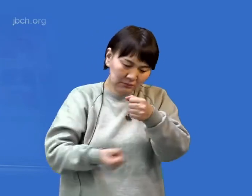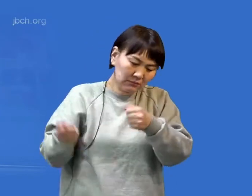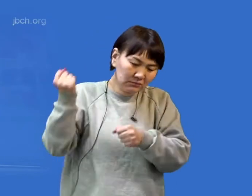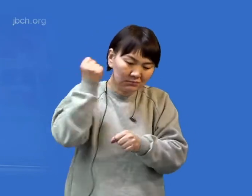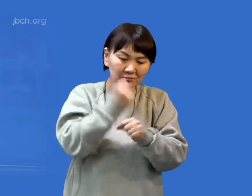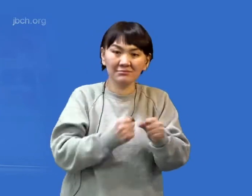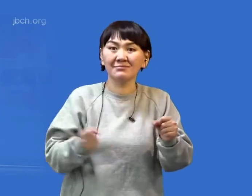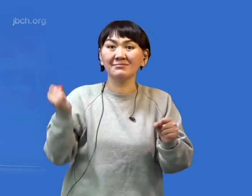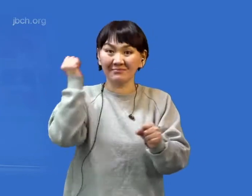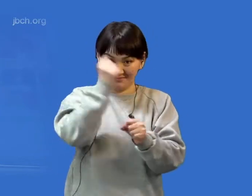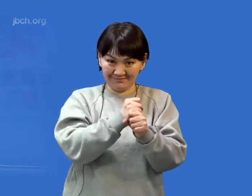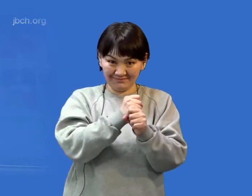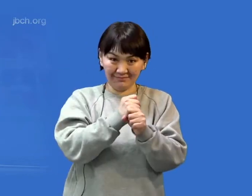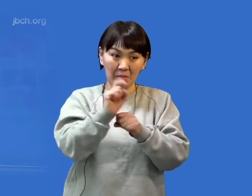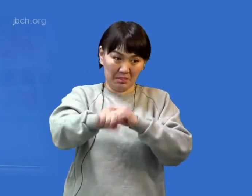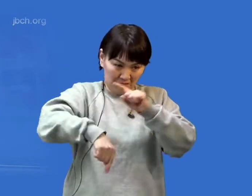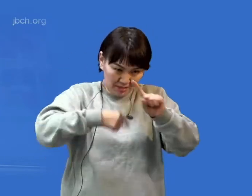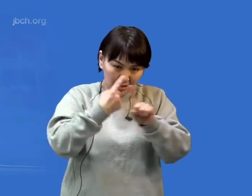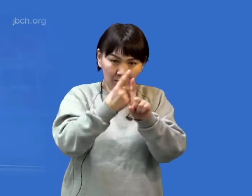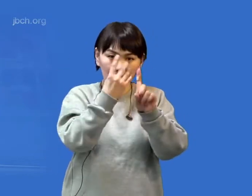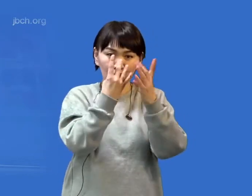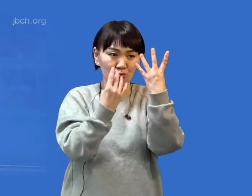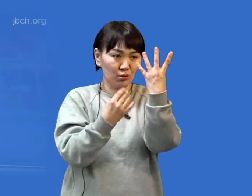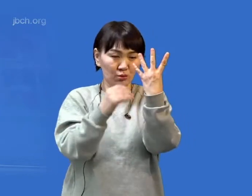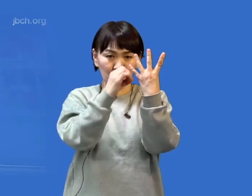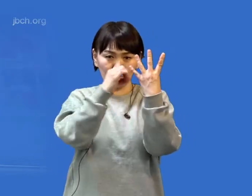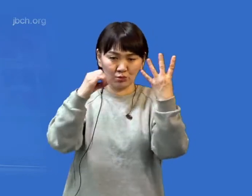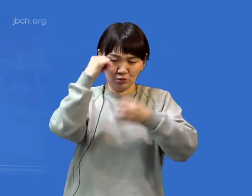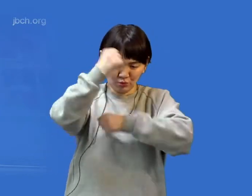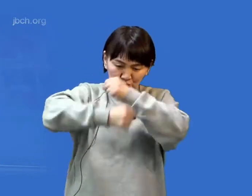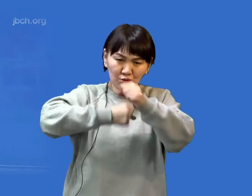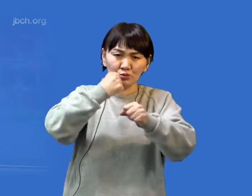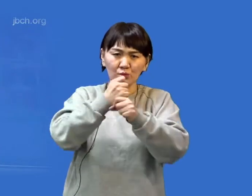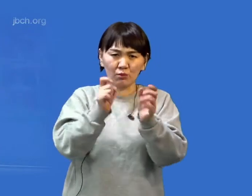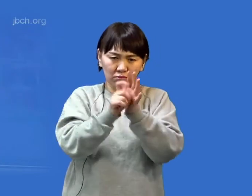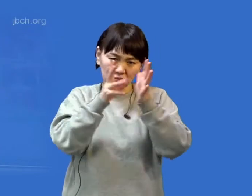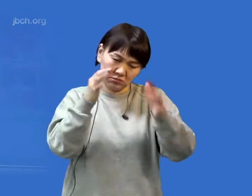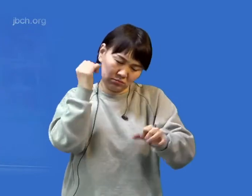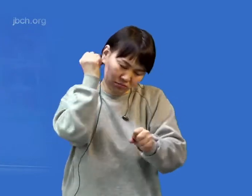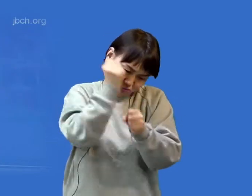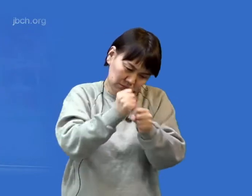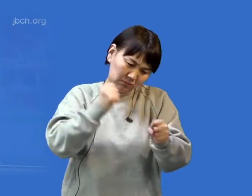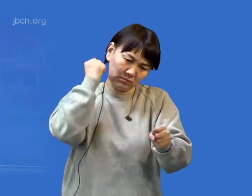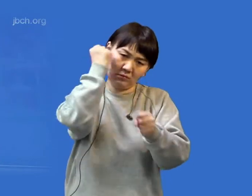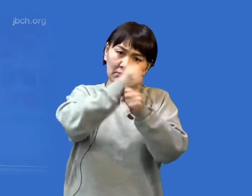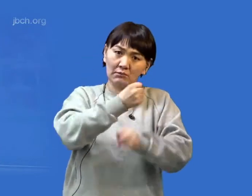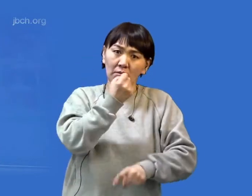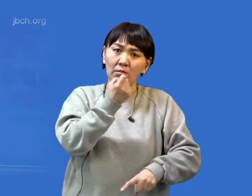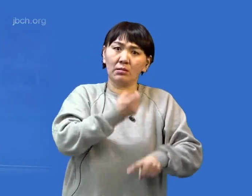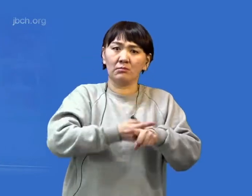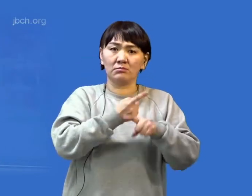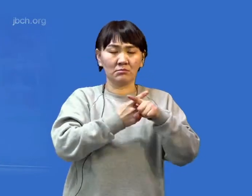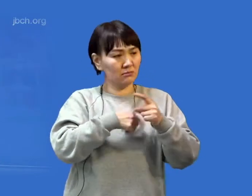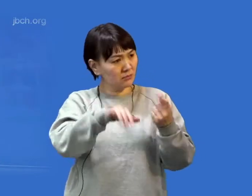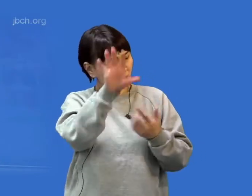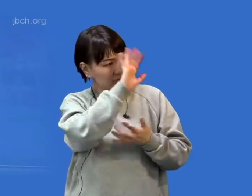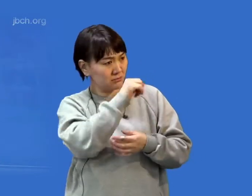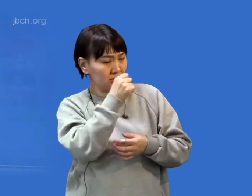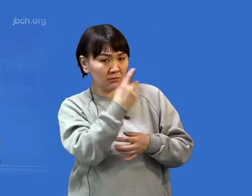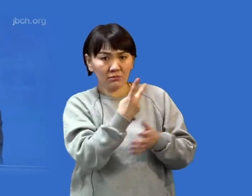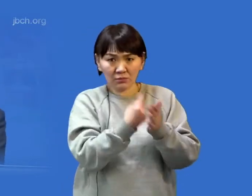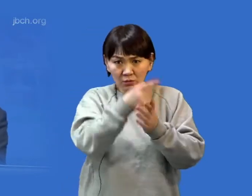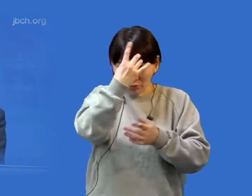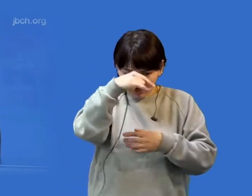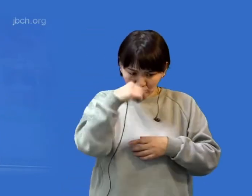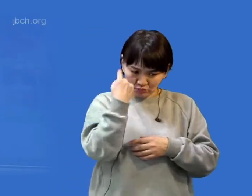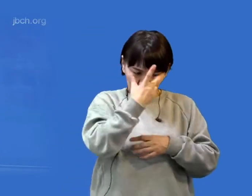Тэгээд дээрээс нь 400 жилийн хугацаанд ч үгүй. Энэ юуг зааж байна вэ? Бурханы дүр төрхөөр бүтээгдсэн,